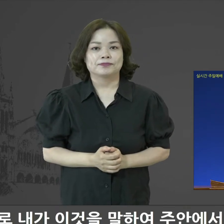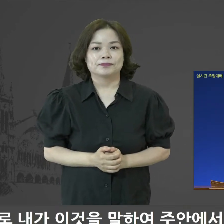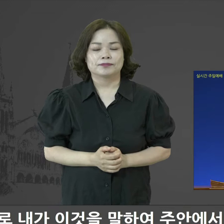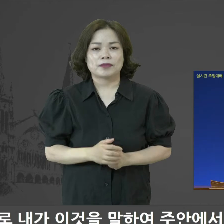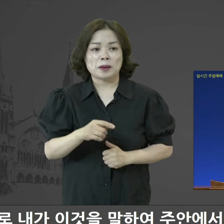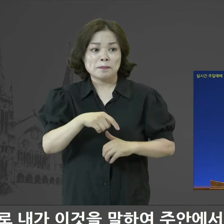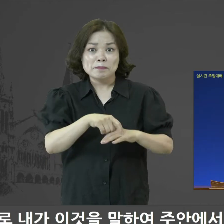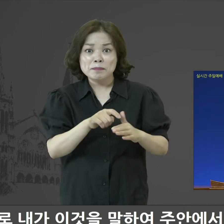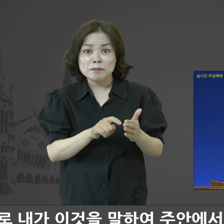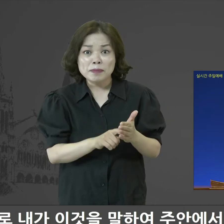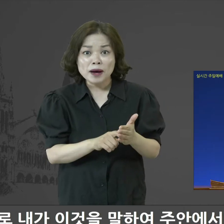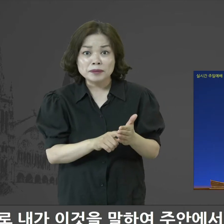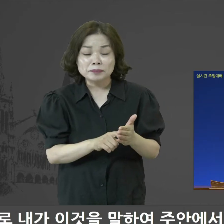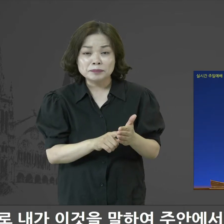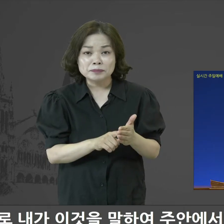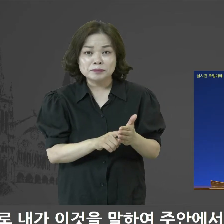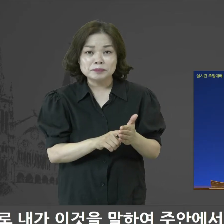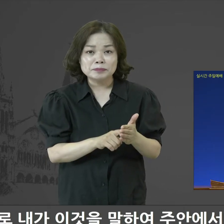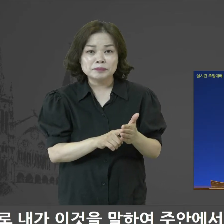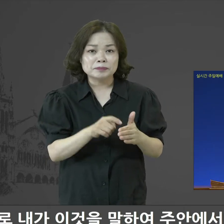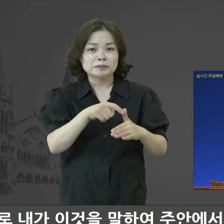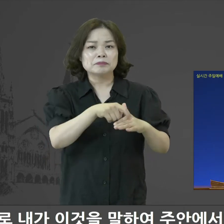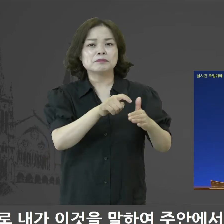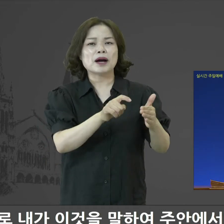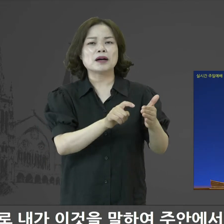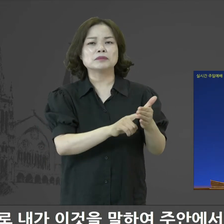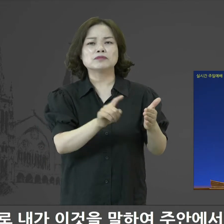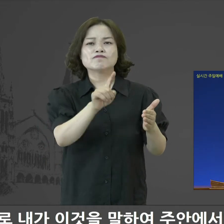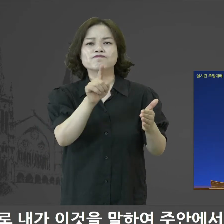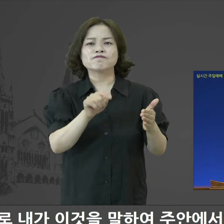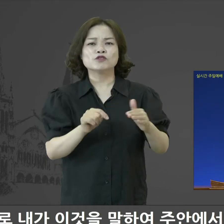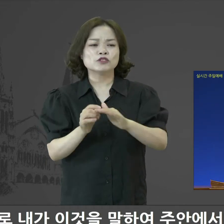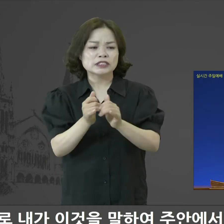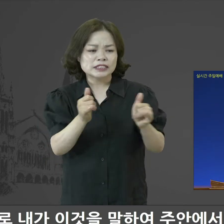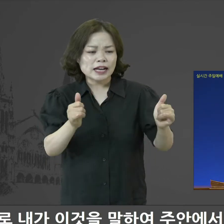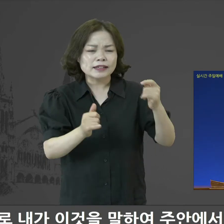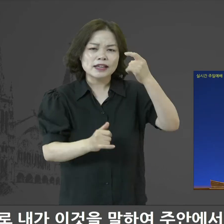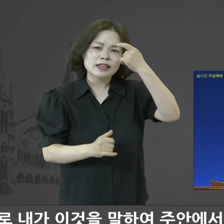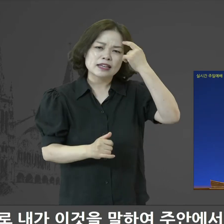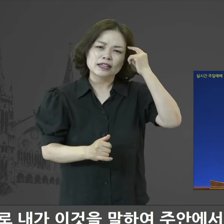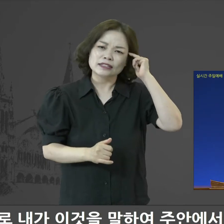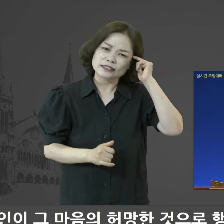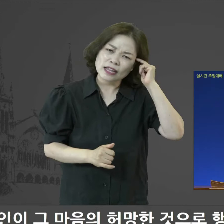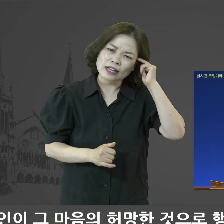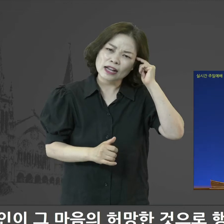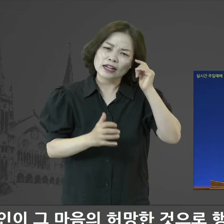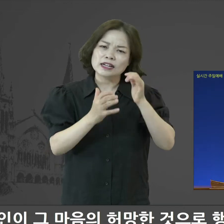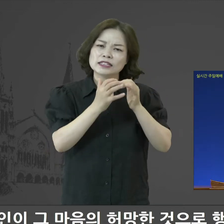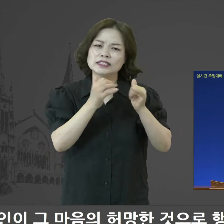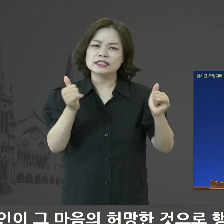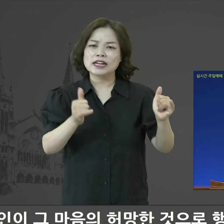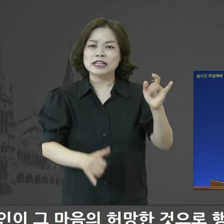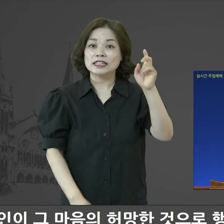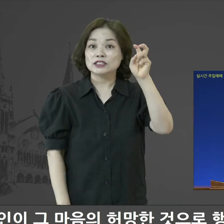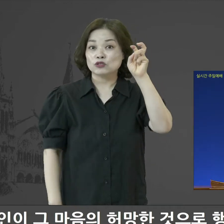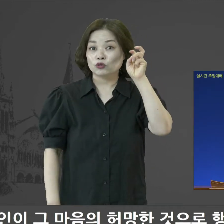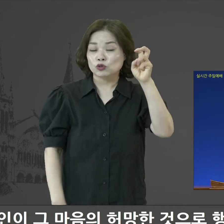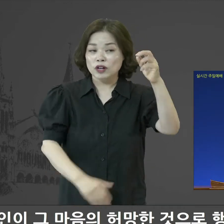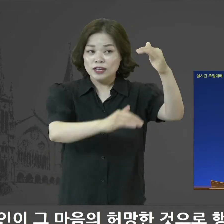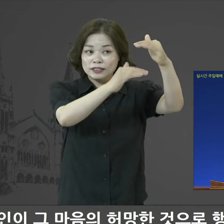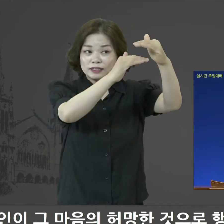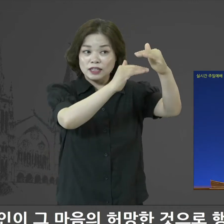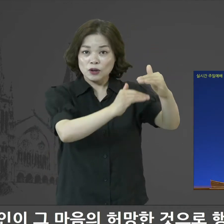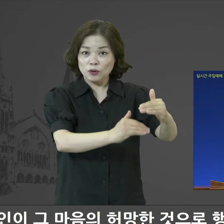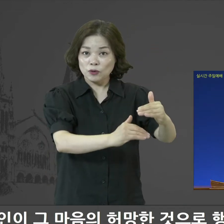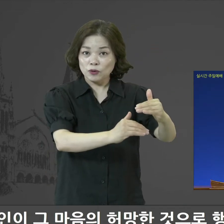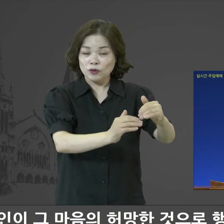여기서 마음이라는 말은 인간의 생각, 인간이 추론하는 어떤